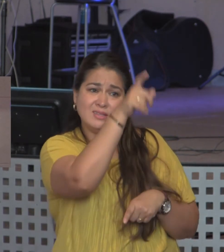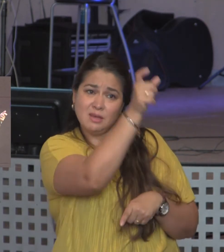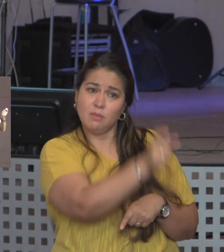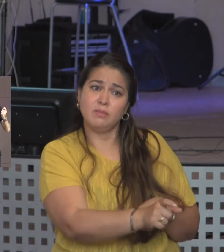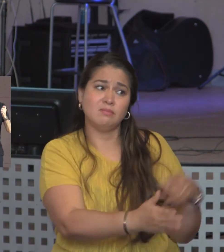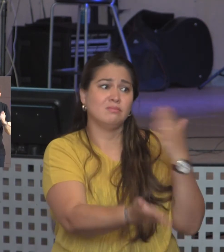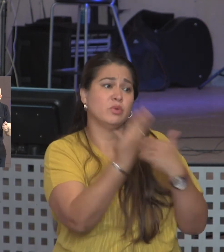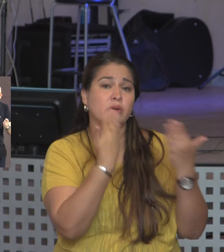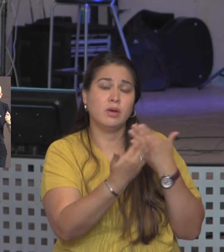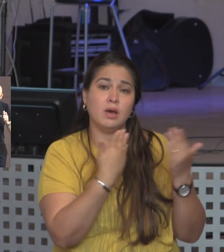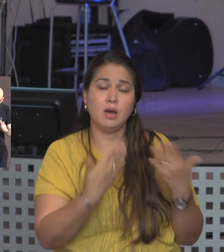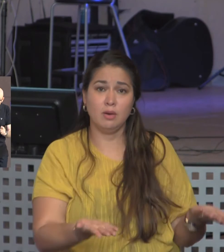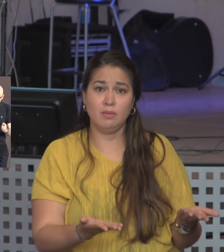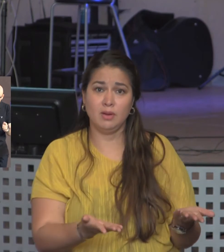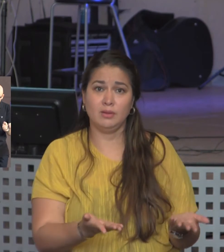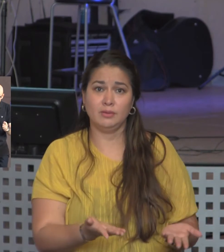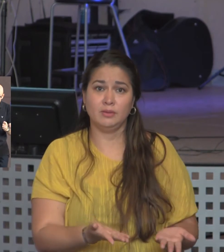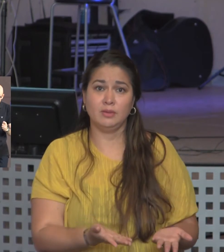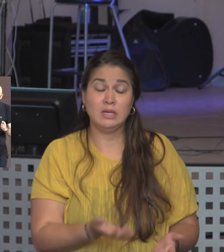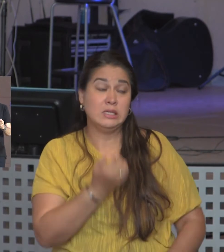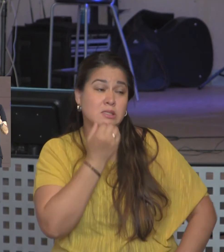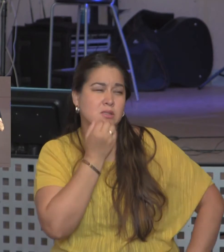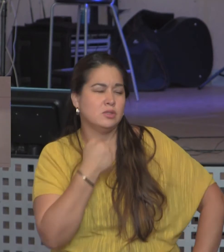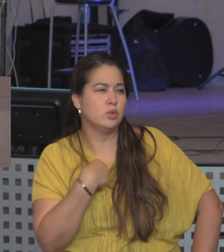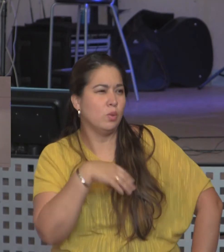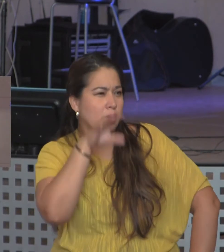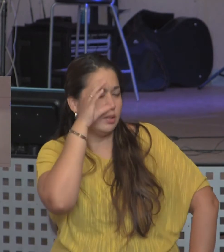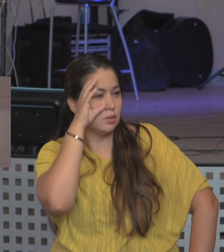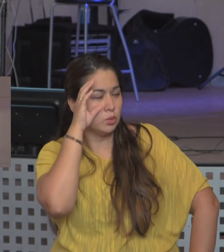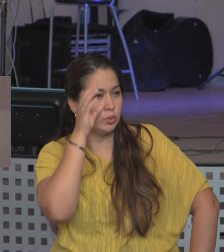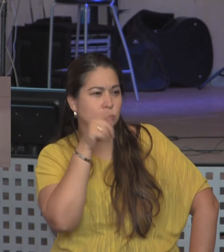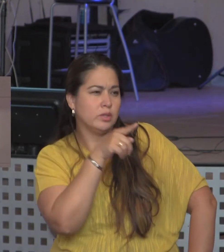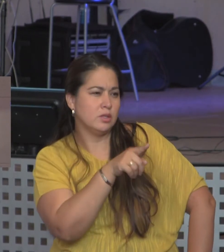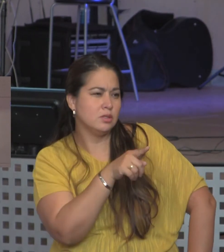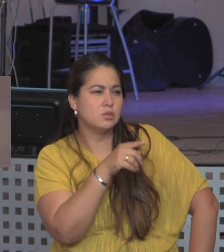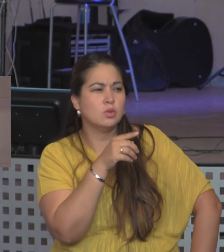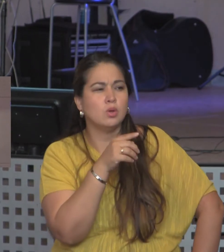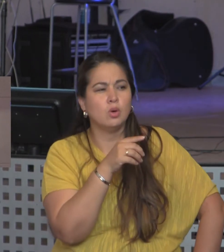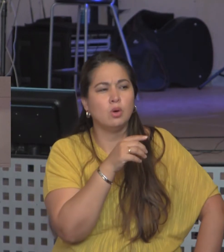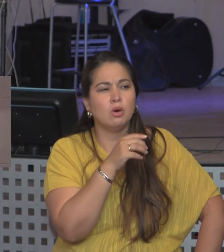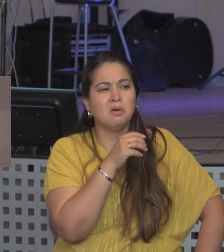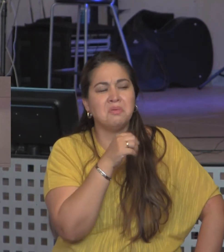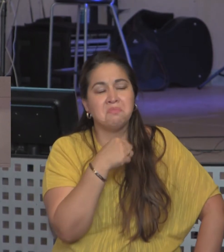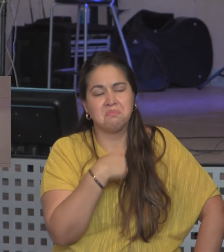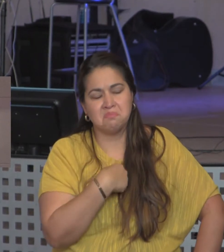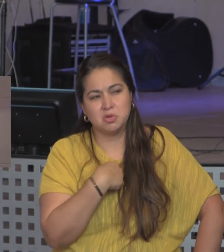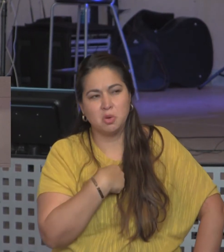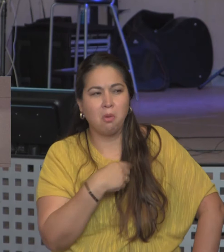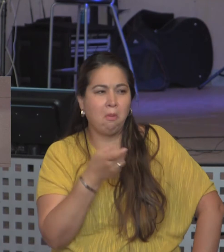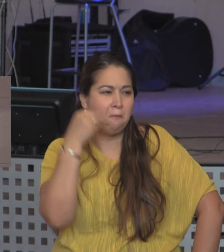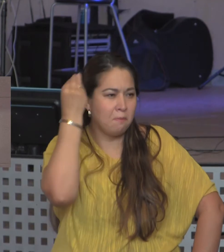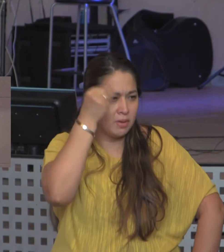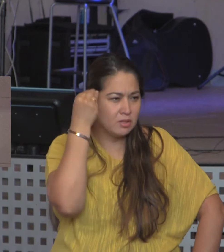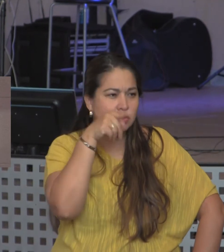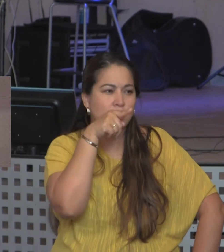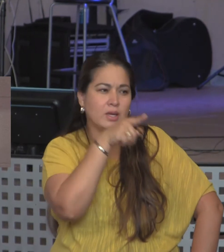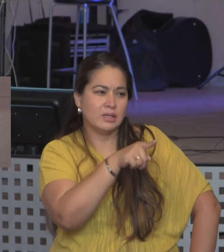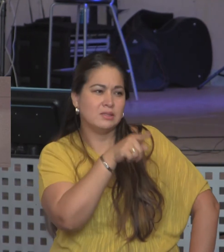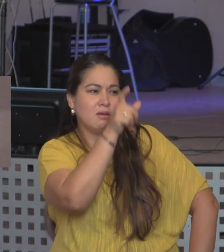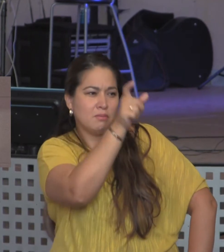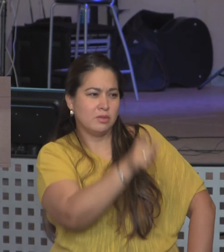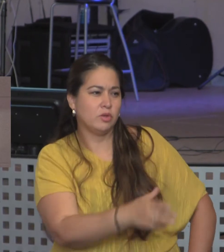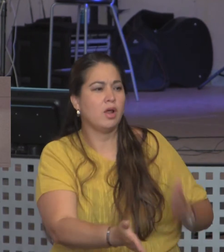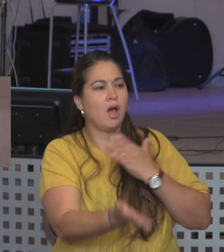Y si me parece correcto lo que habla, pues lo admito, lo asumo. Si me parece incorrecto, lo